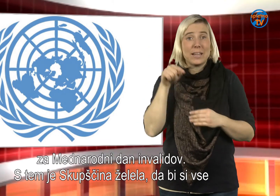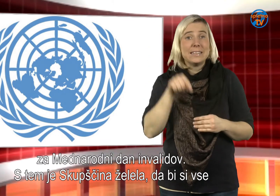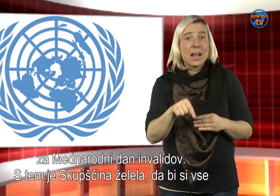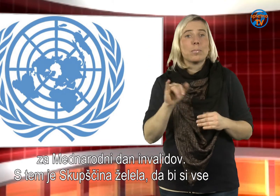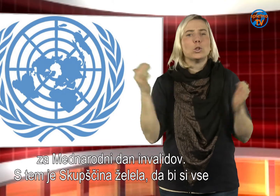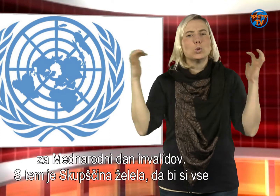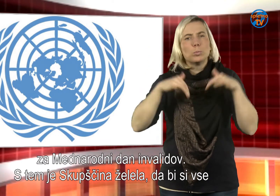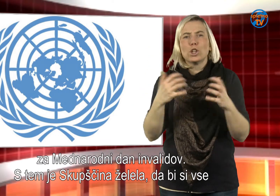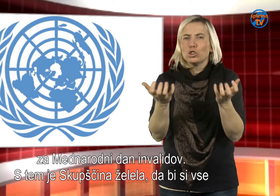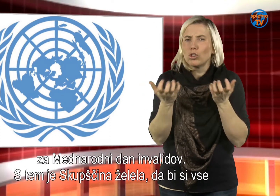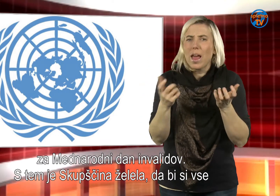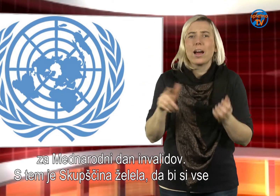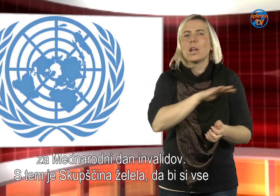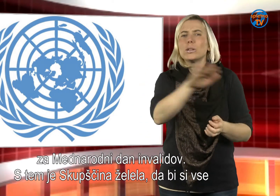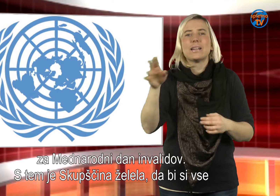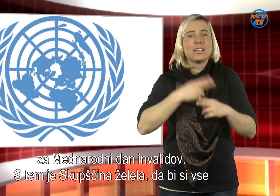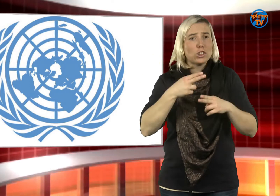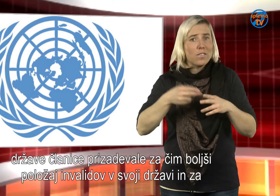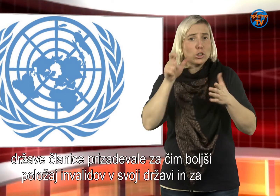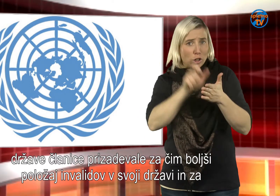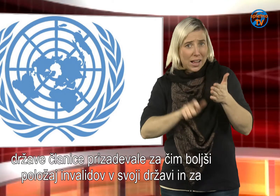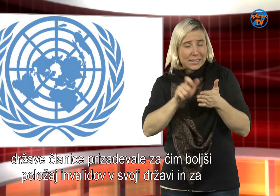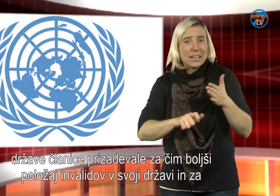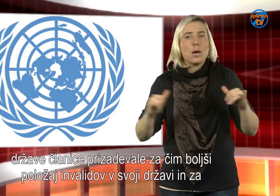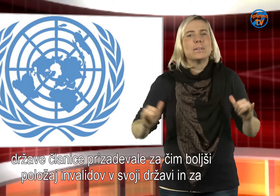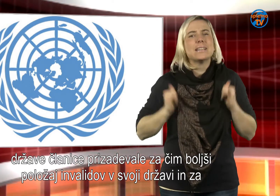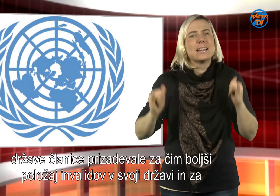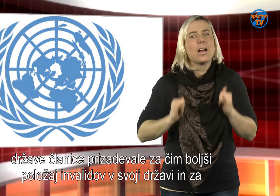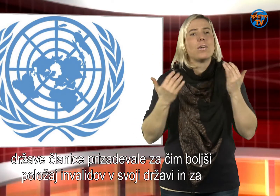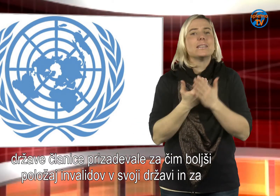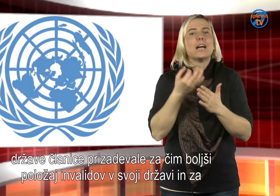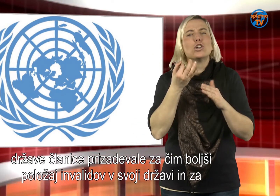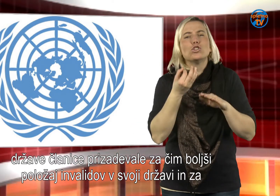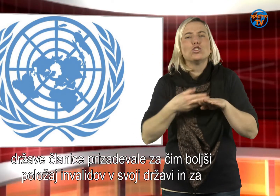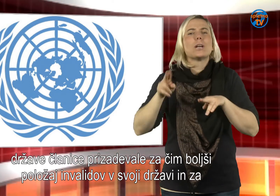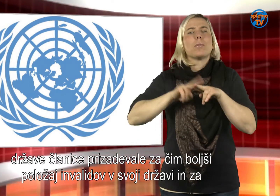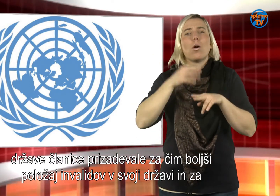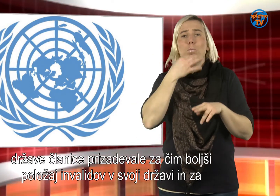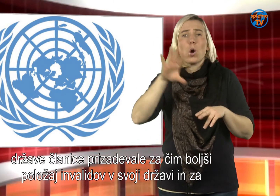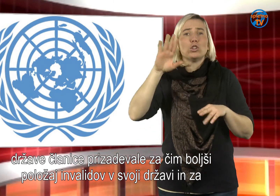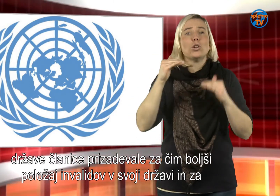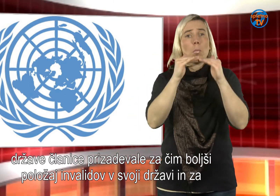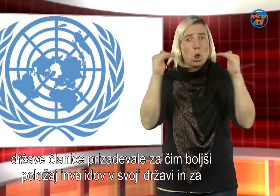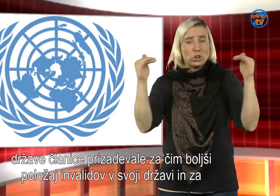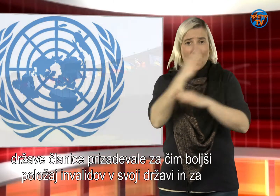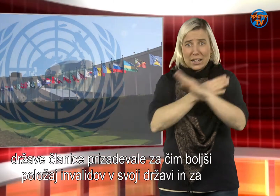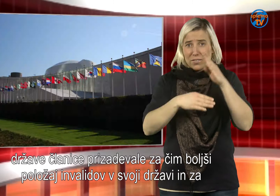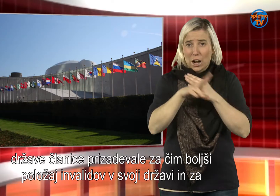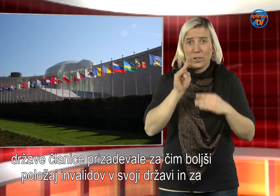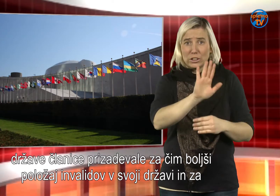S tem je skupščina želela, da bi si vse države članice prizadevale za čim boljši položaj invalidov v svoji